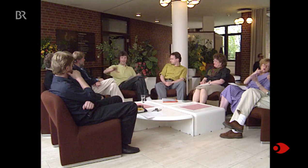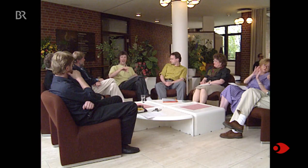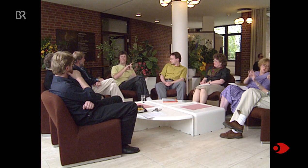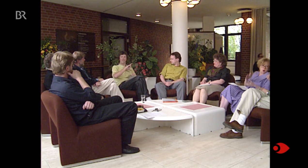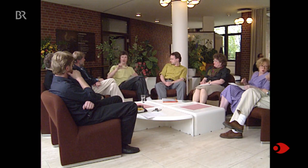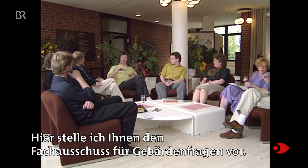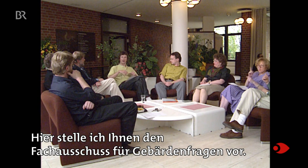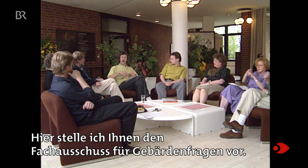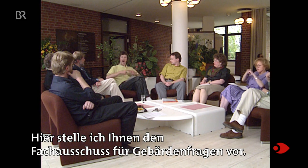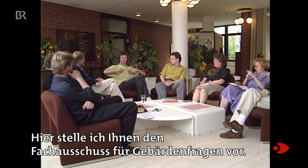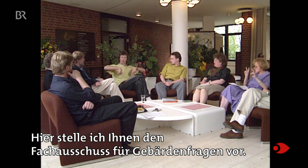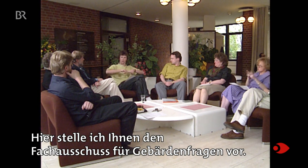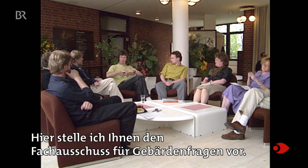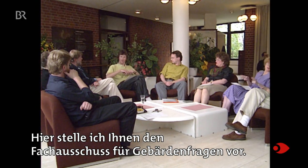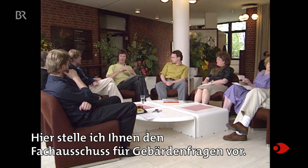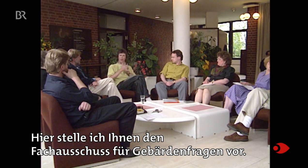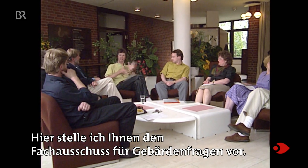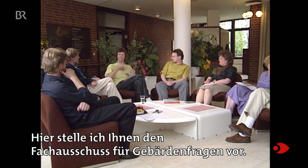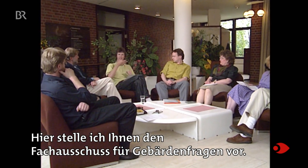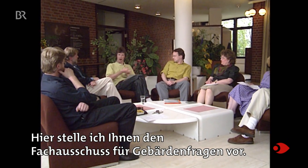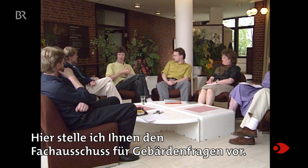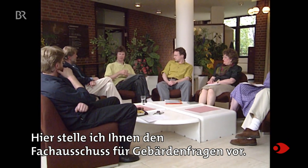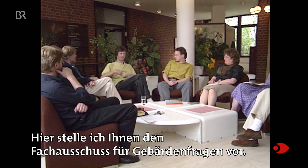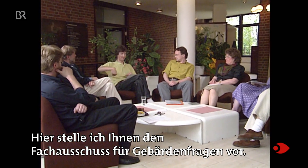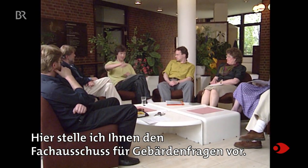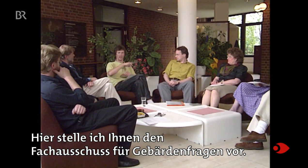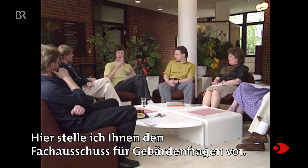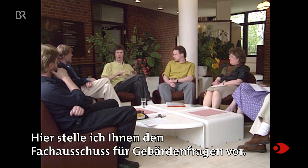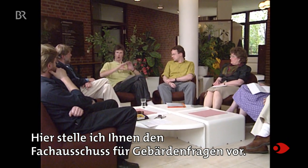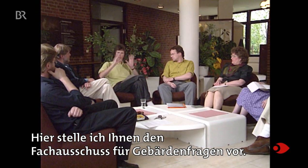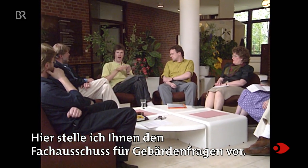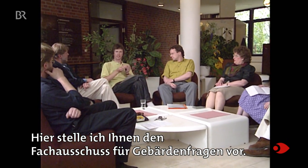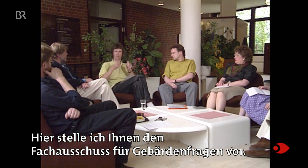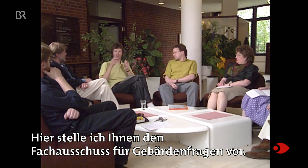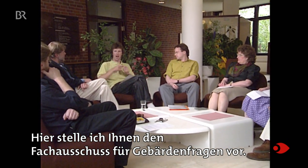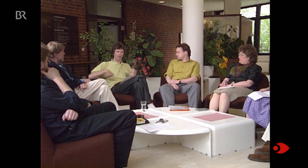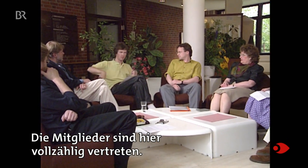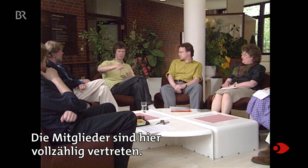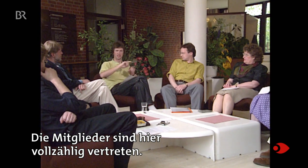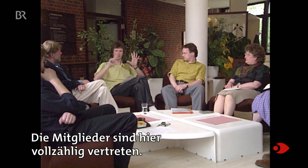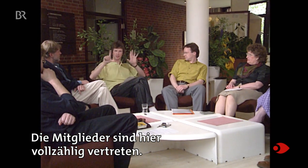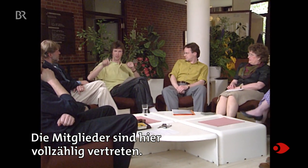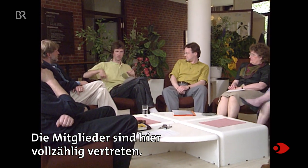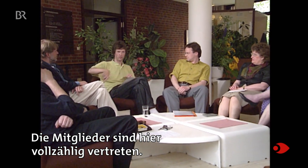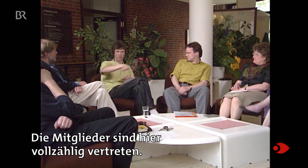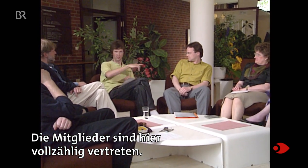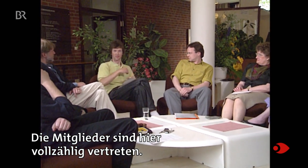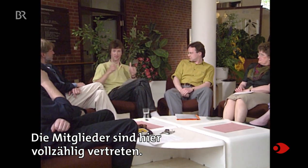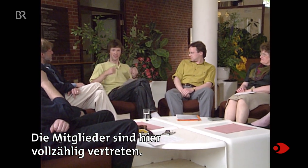Hier stelle ich Ihnen den Fachausschuss für Gebärdenfragen vor. Die Mitglieder sind hier vollzählig